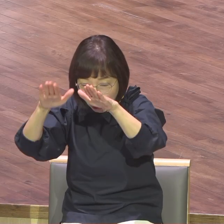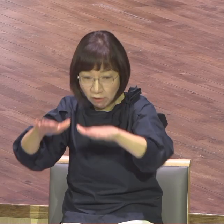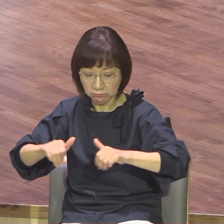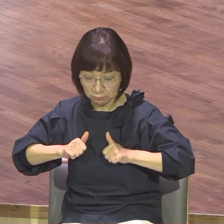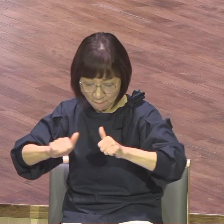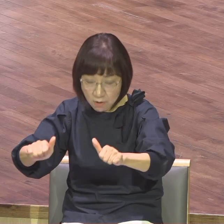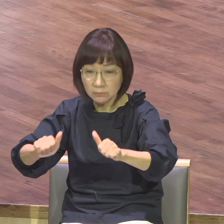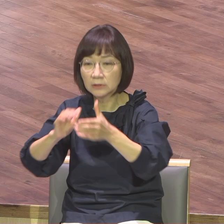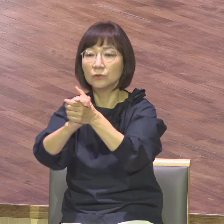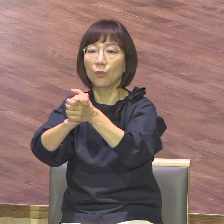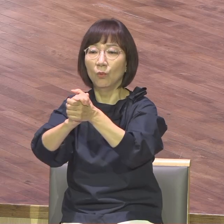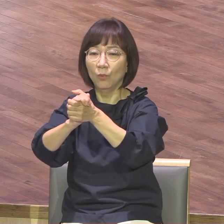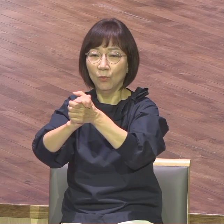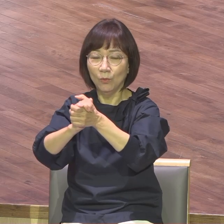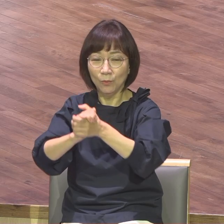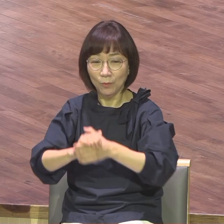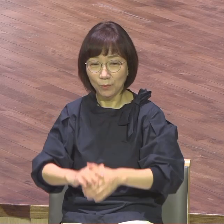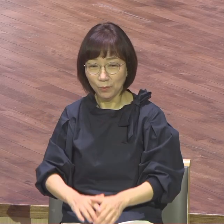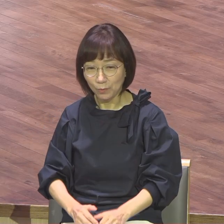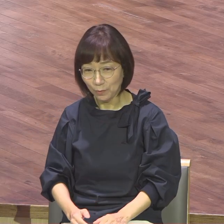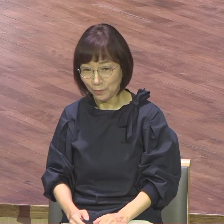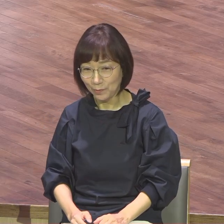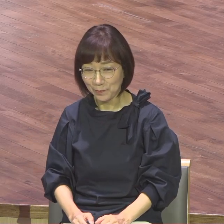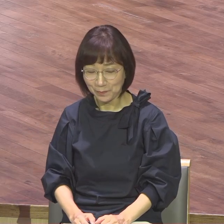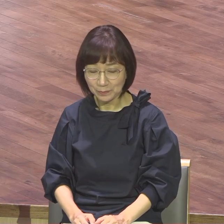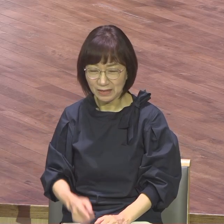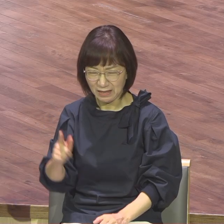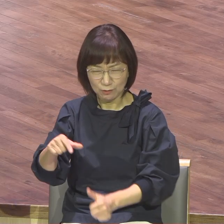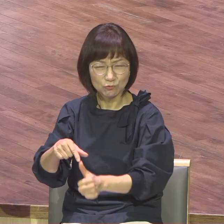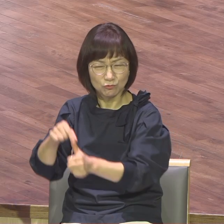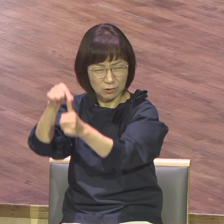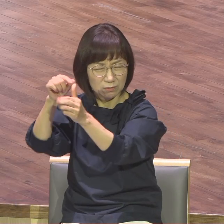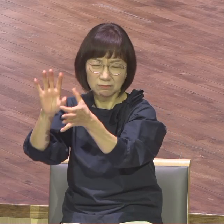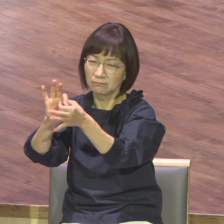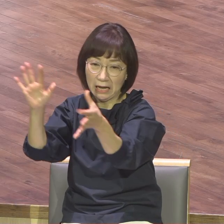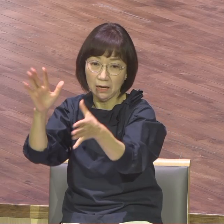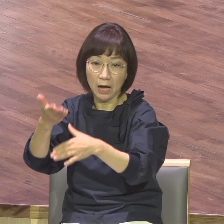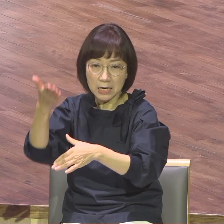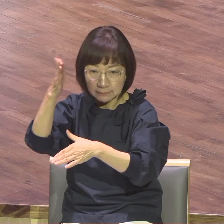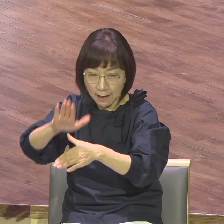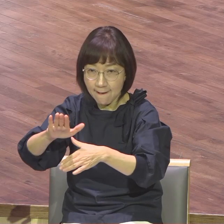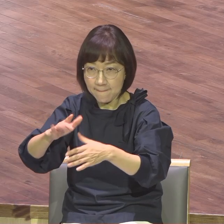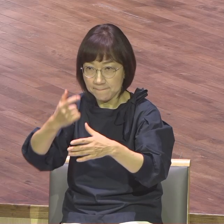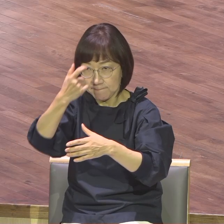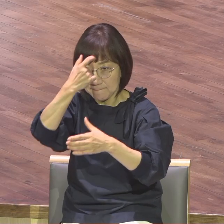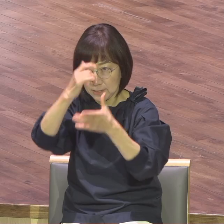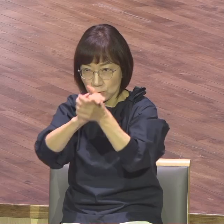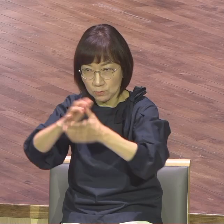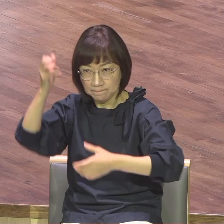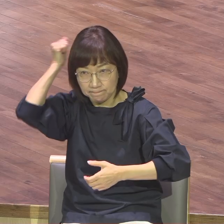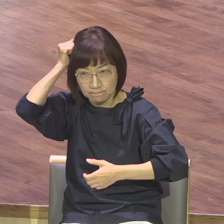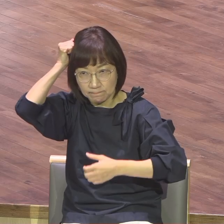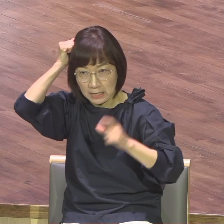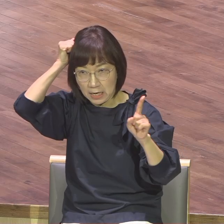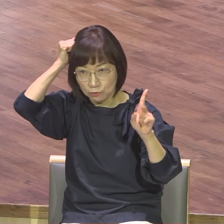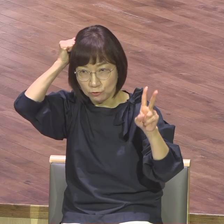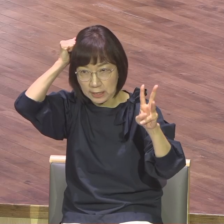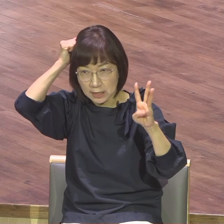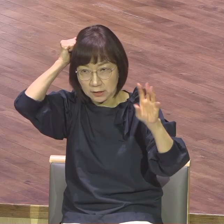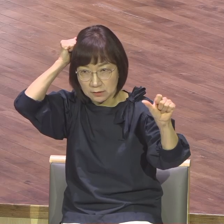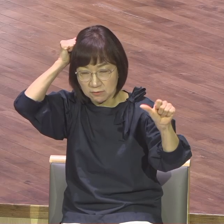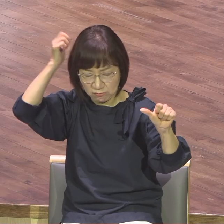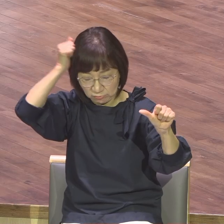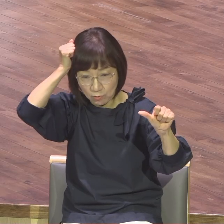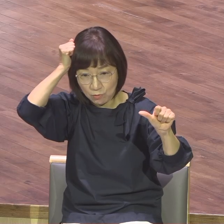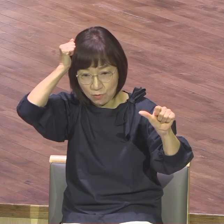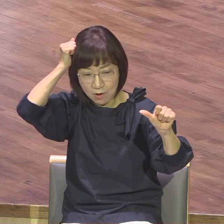살기로 죽기 살기로 망해서 그렇지. 결국은 그거 못 봤지만은 그들은 죽기 살기로 기도합니다. 아니 물 한 그릇 또 놓고 벽 쳐다보고